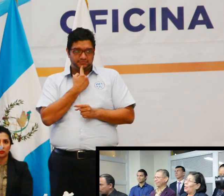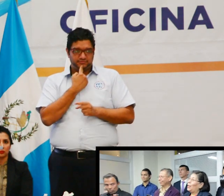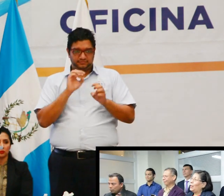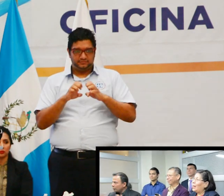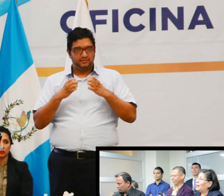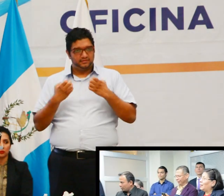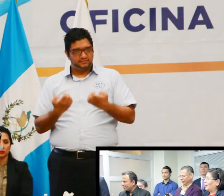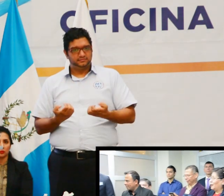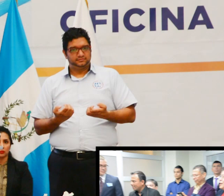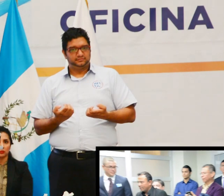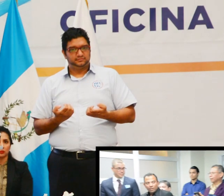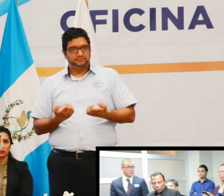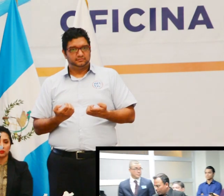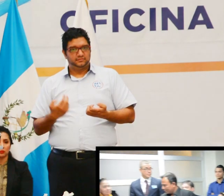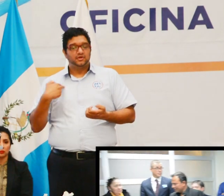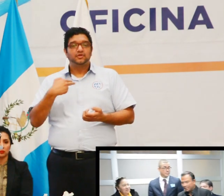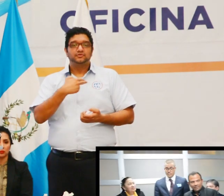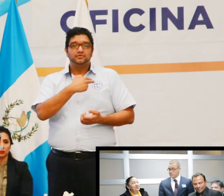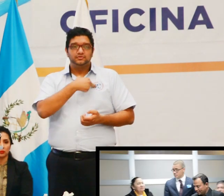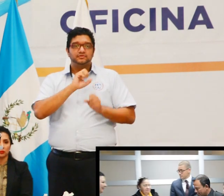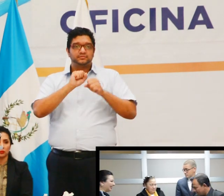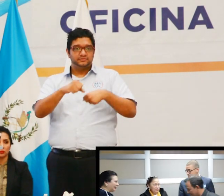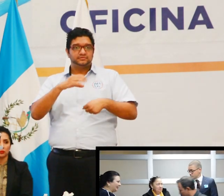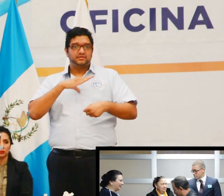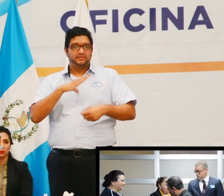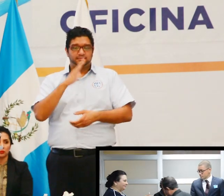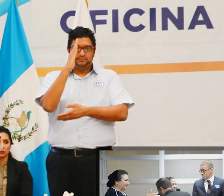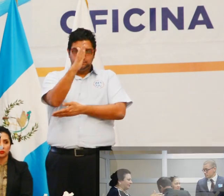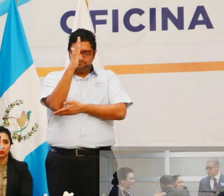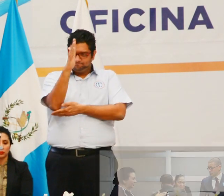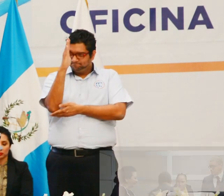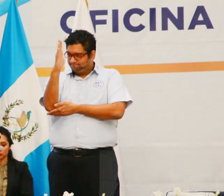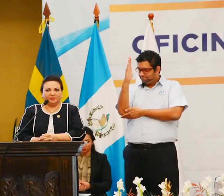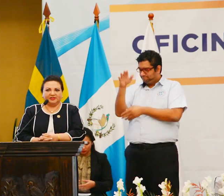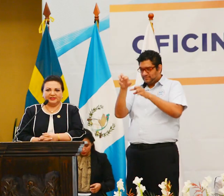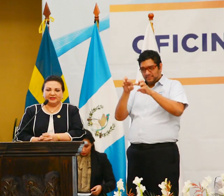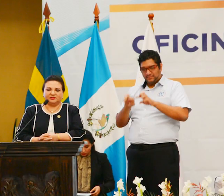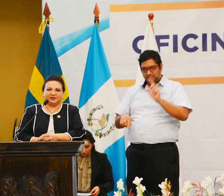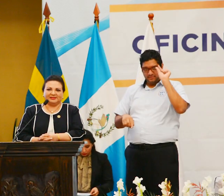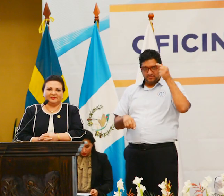cuenta, hemos también promovido capacitaciones a funcionarios públicos